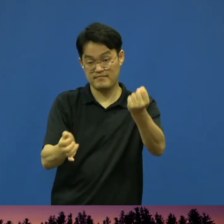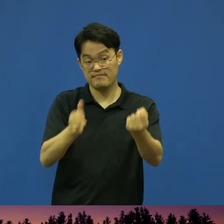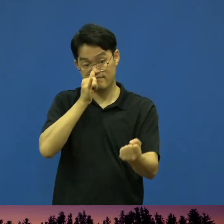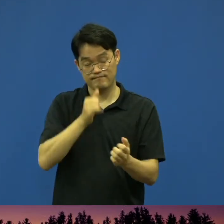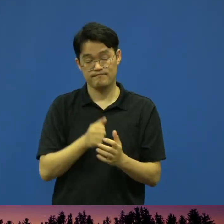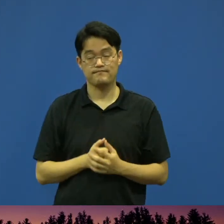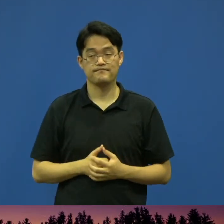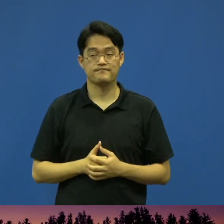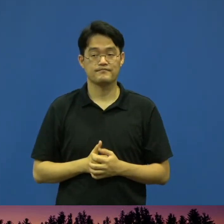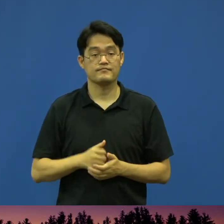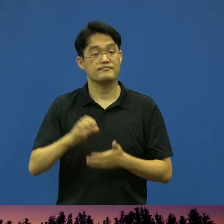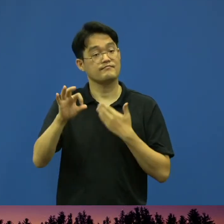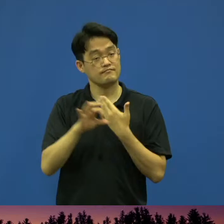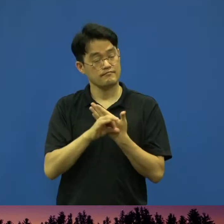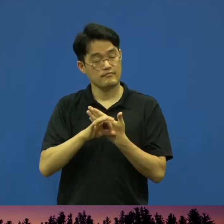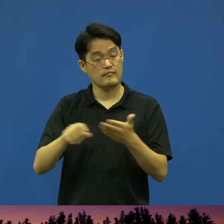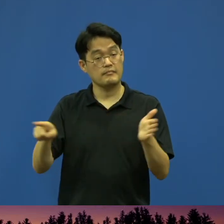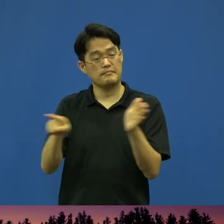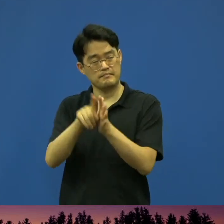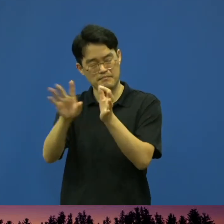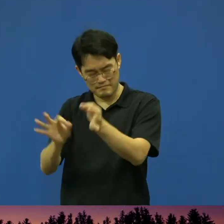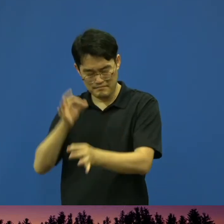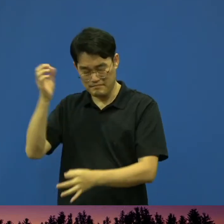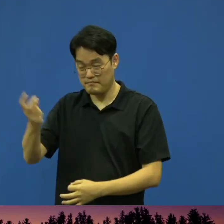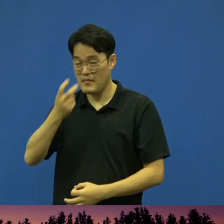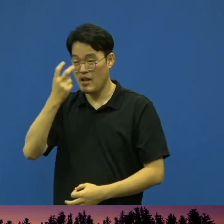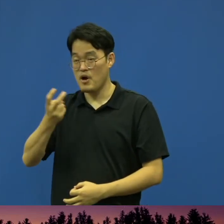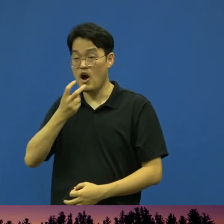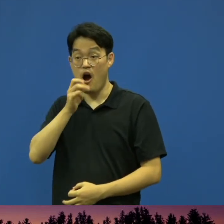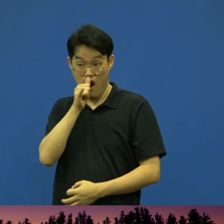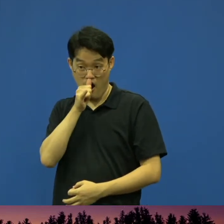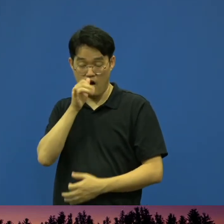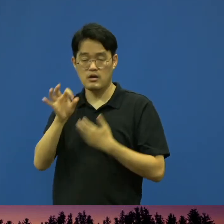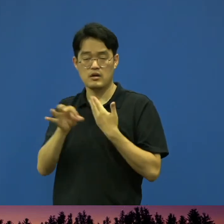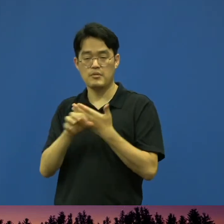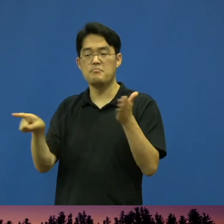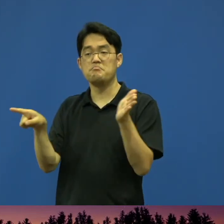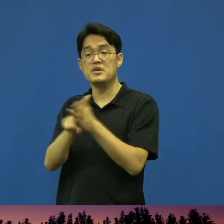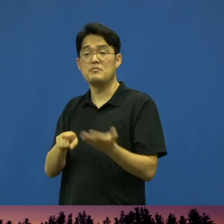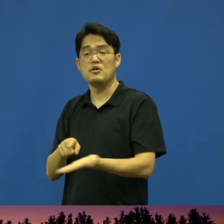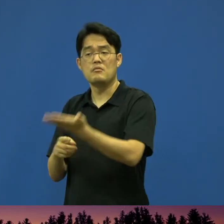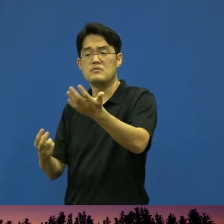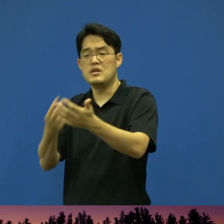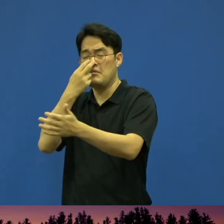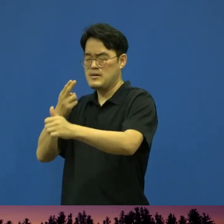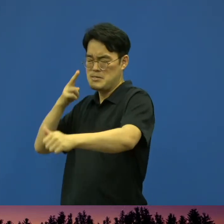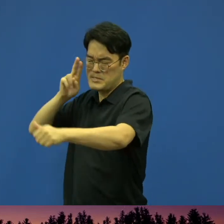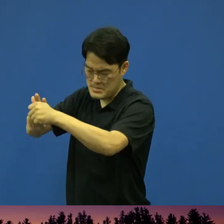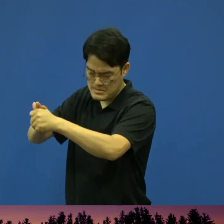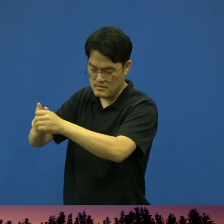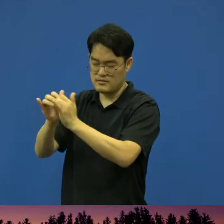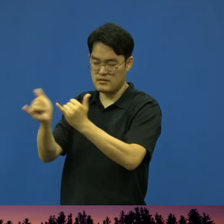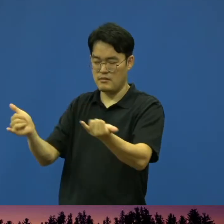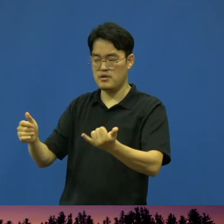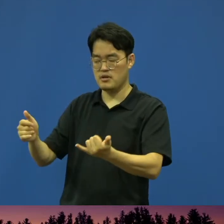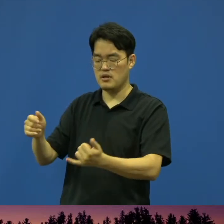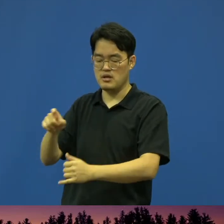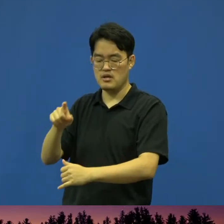그렇다면, 믿음에 영원한 생명이 달려 있다면 믿음의 목숨을 거는 사람이 가장 지혜로운 사람입니다.